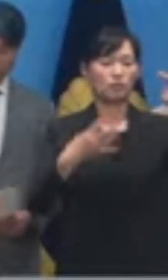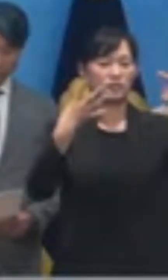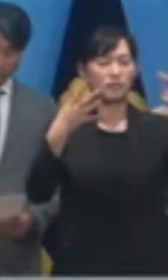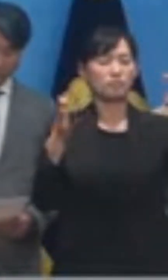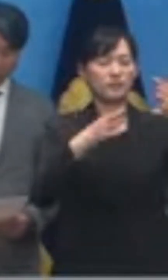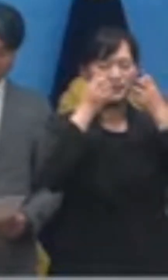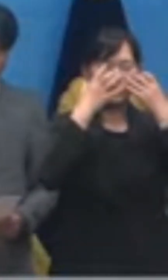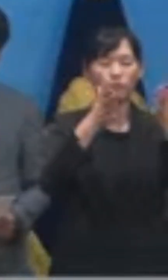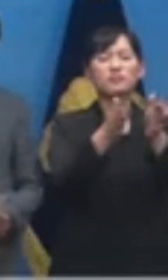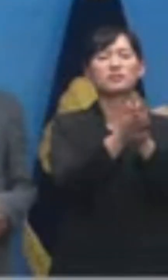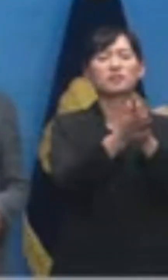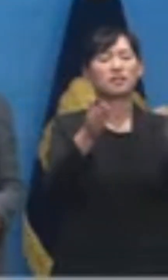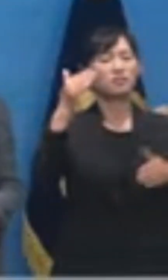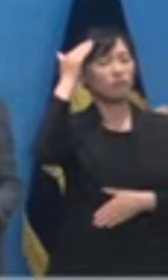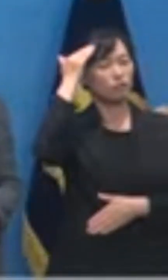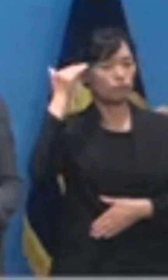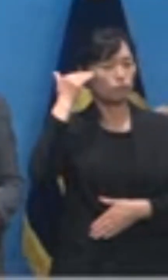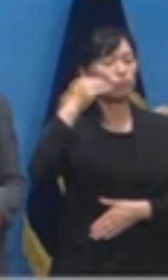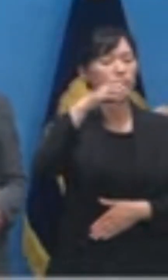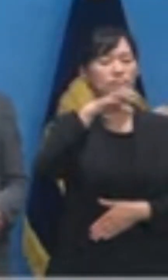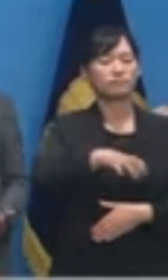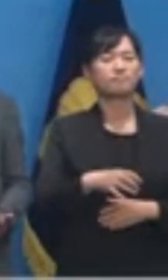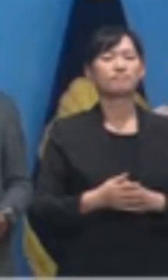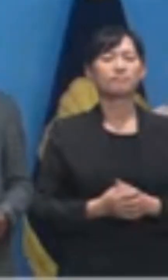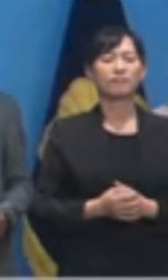새롭게 시작하는 대한민국에서는